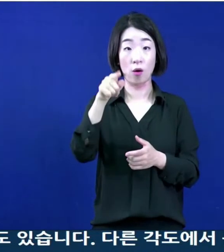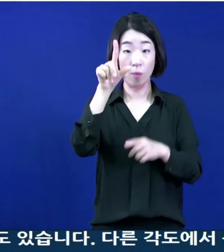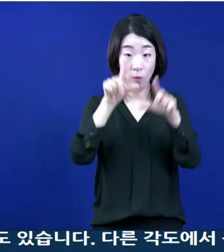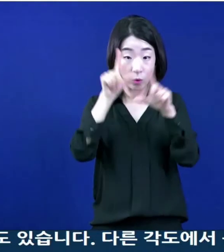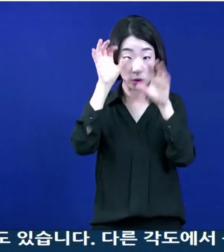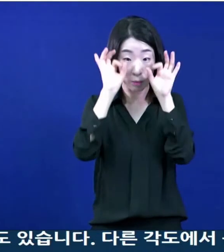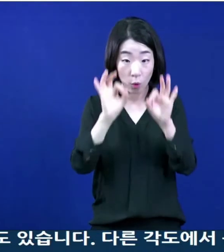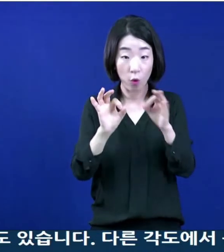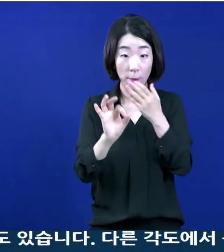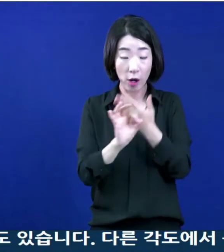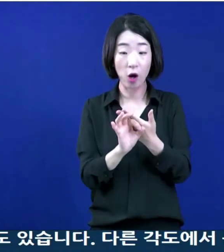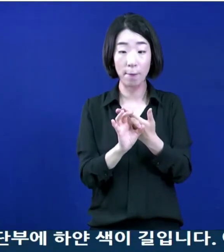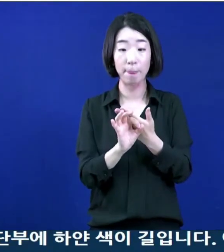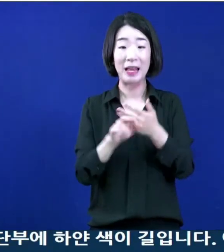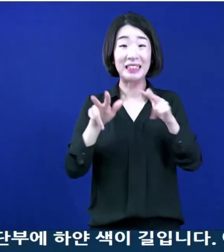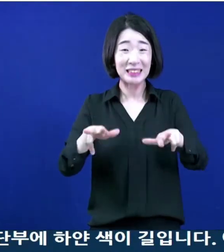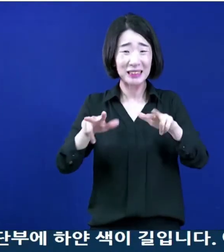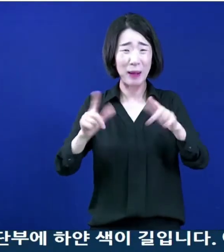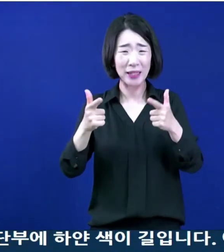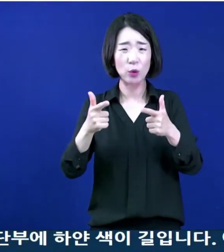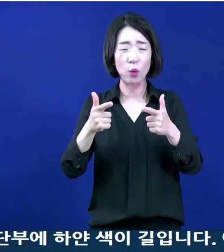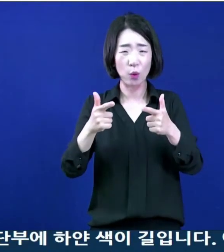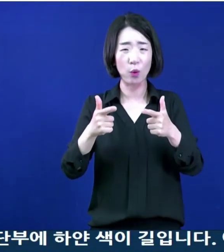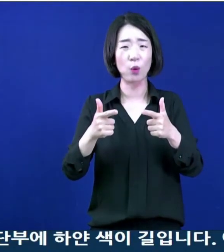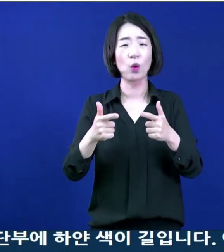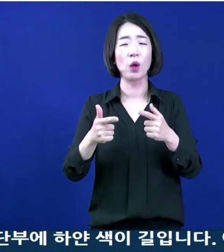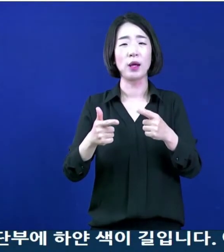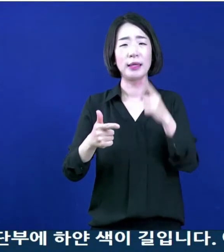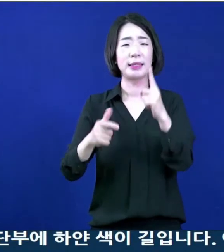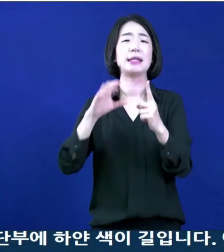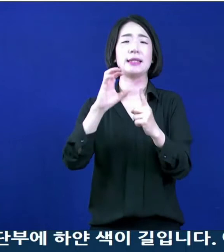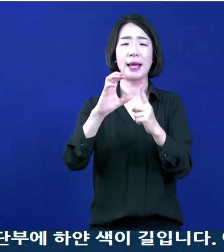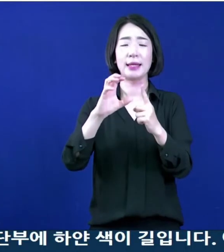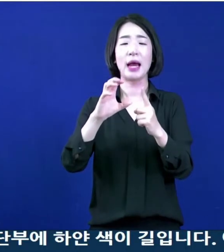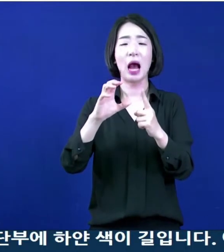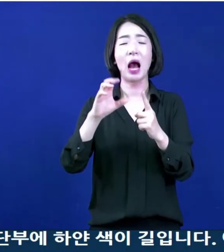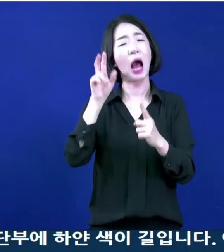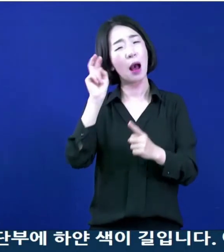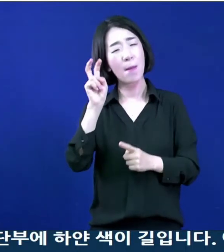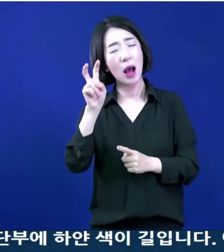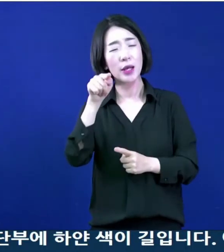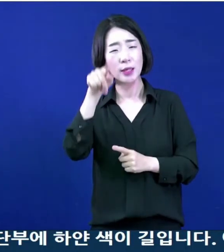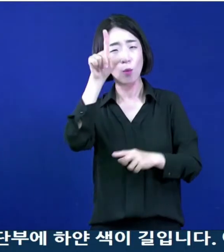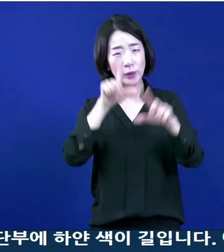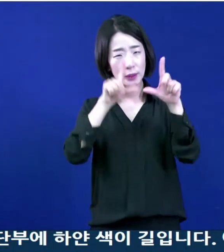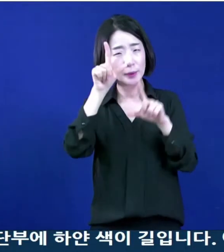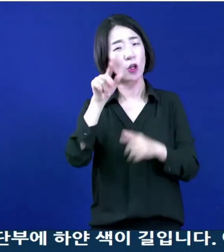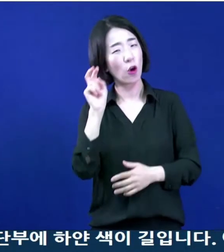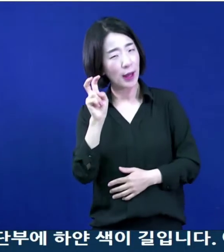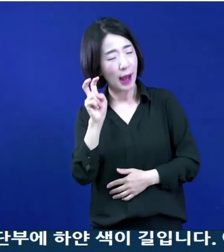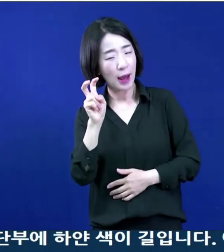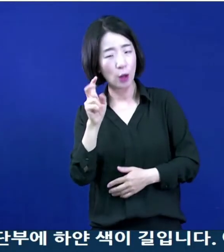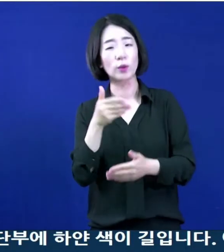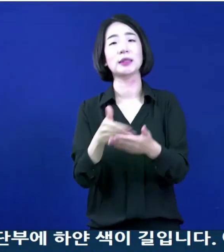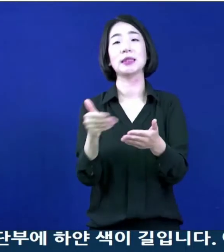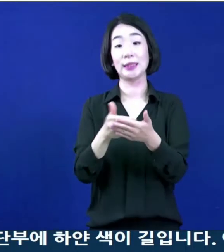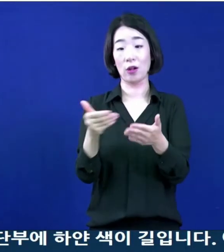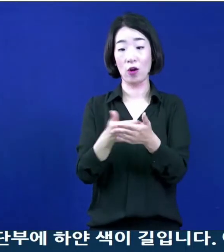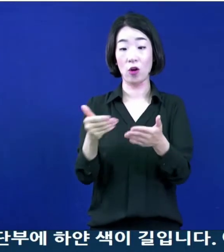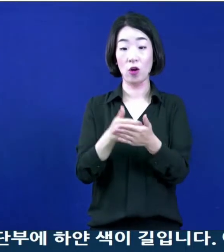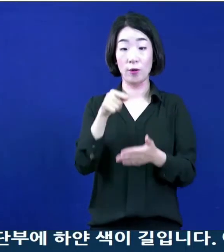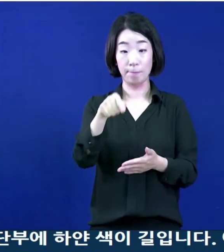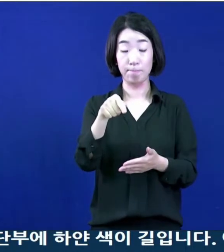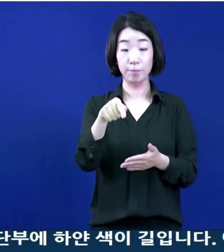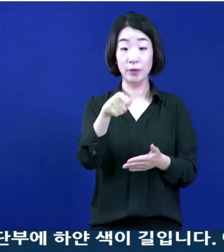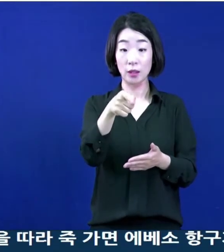복원도. 지금이 아니라 1세기에 저런 모습이었다는 거죠. 보세요. 저 연극장에서 아까 봤던